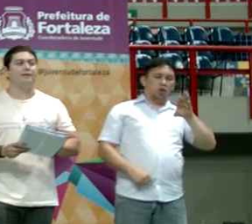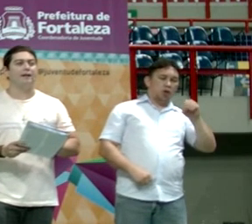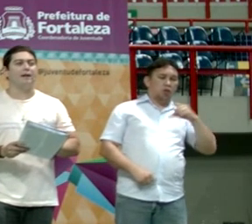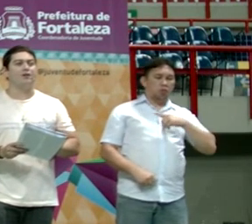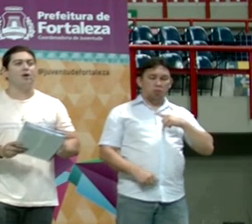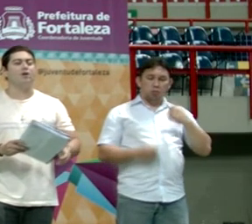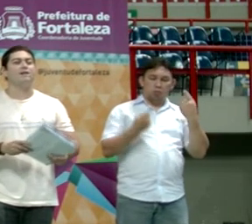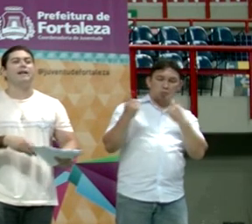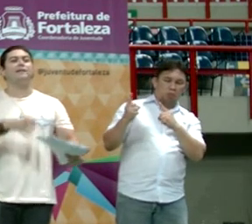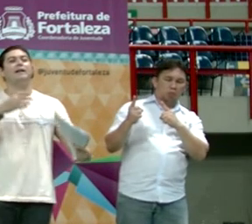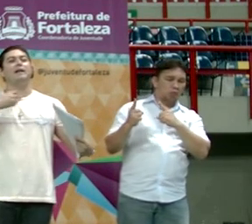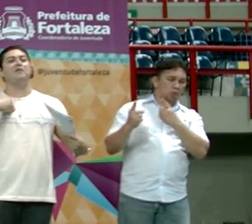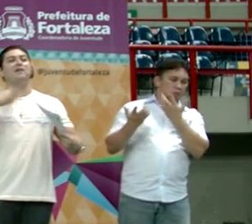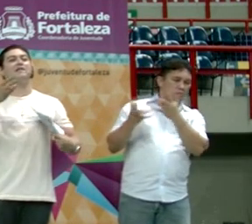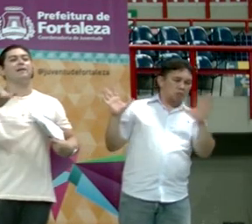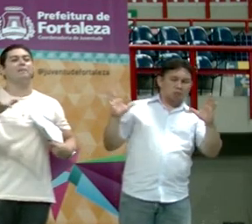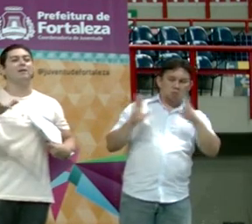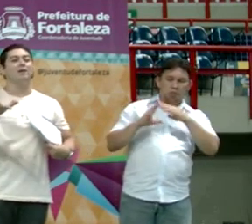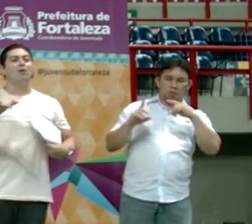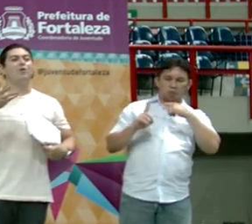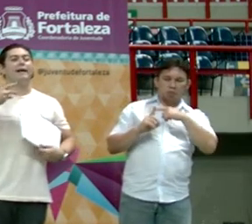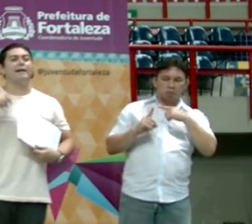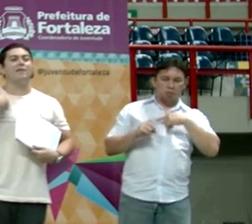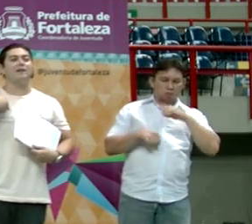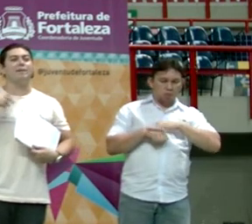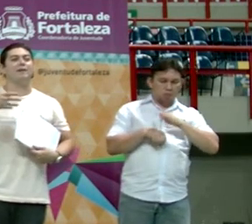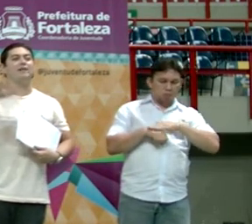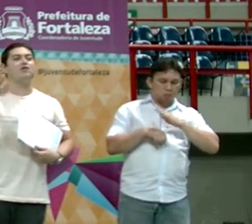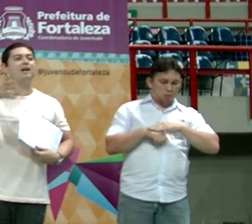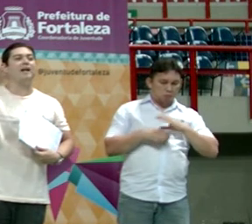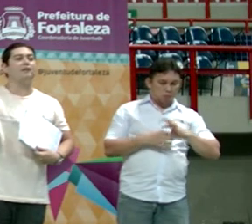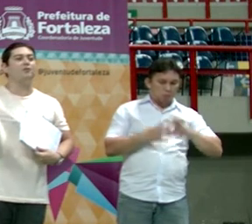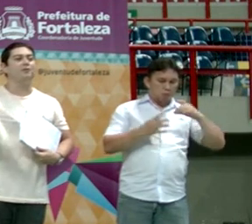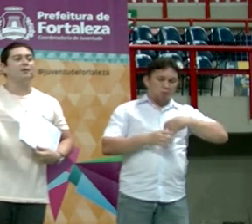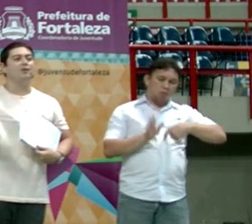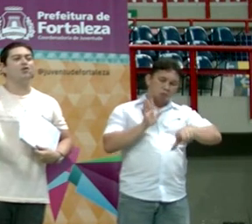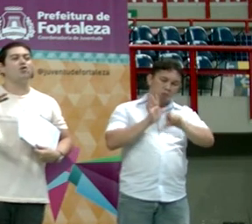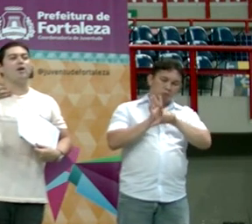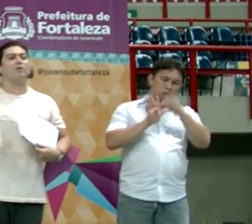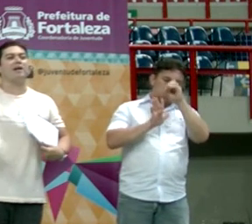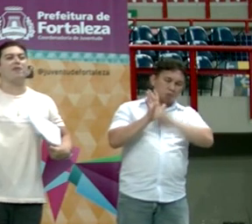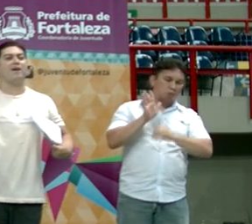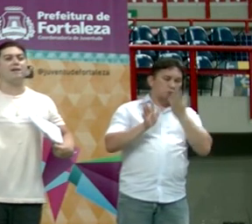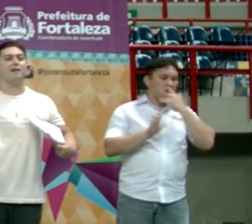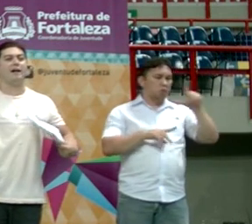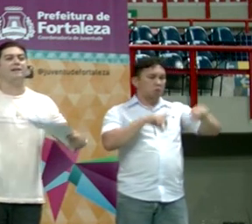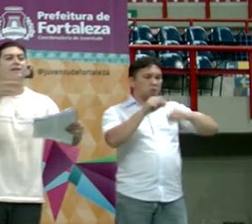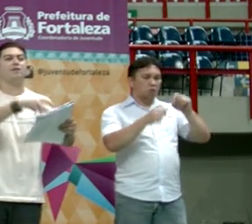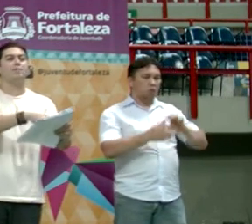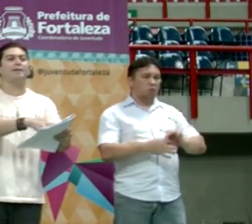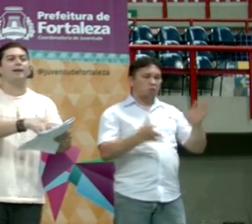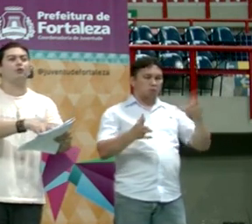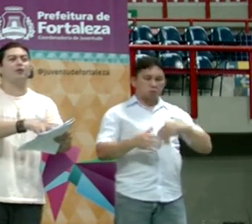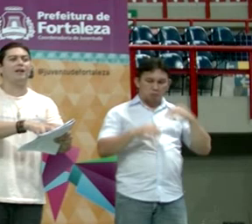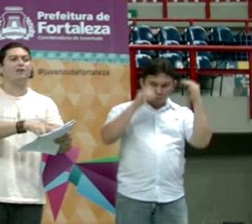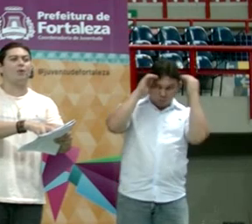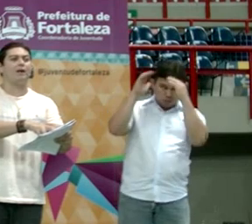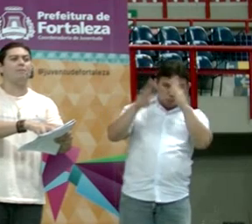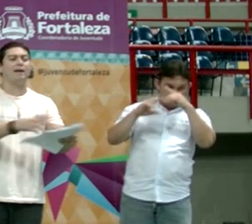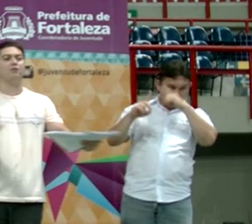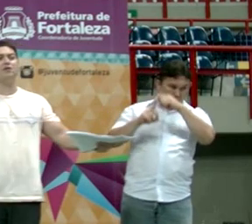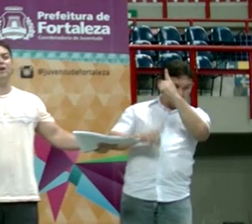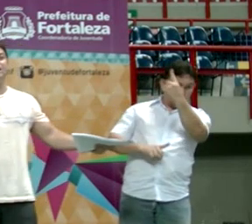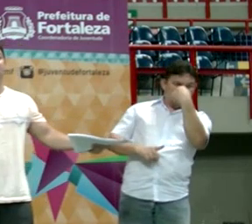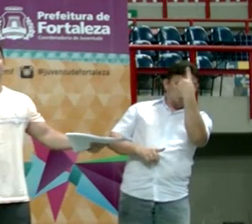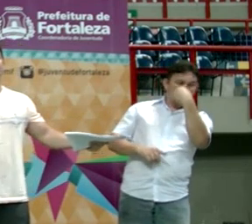submeter à autoridade da igreja. Ou se ele tem livre exame, o que é livre exame? Ele tem direito de escolher o que quer fazer. Aí tem que se submeter à autoridade